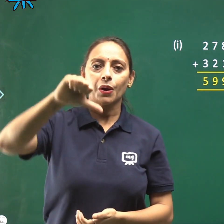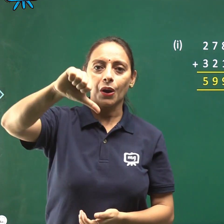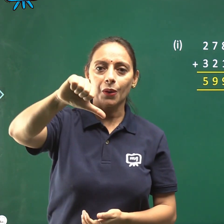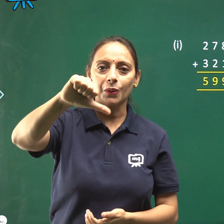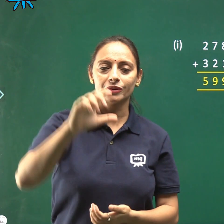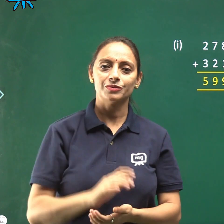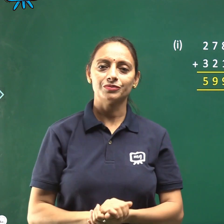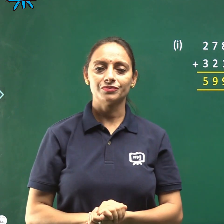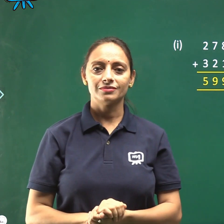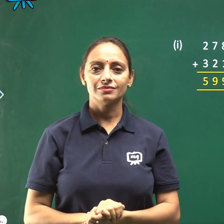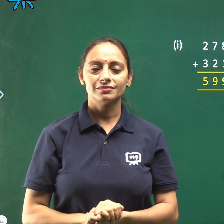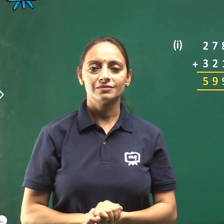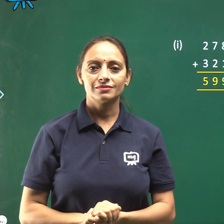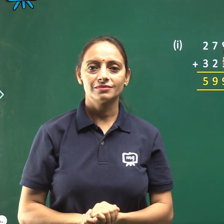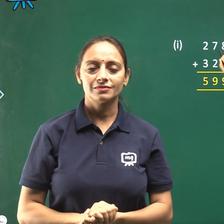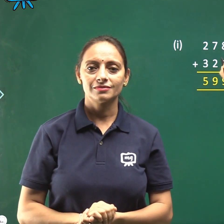9।